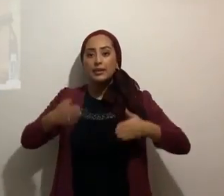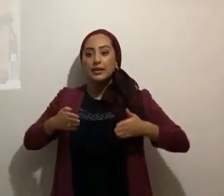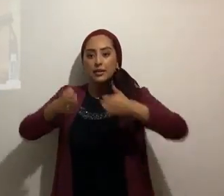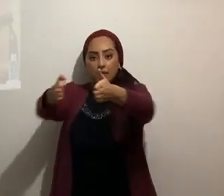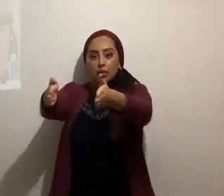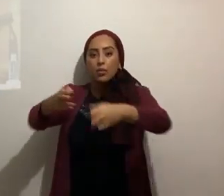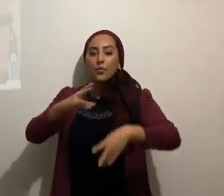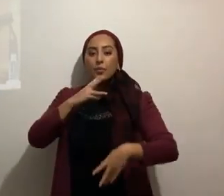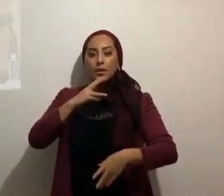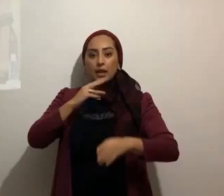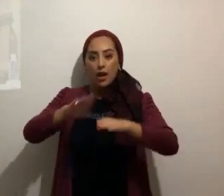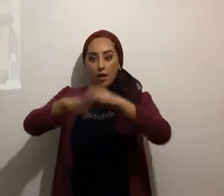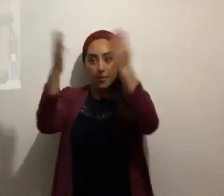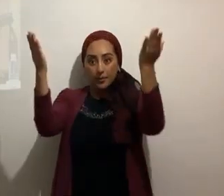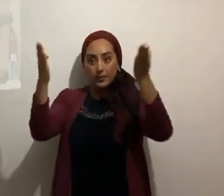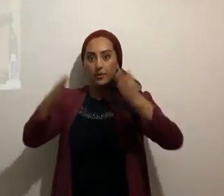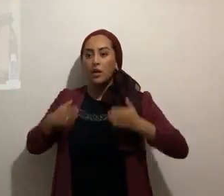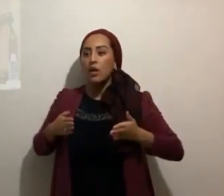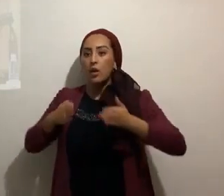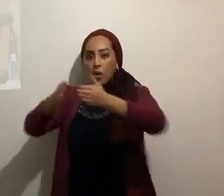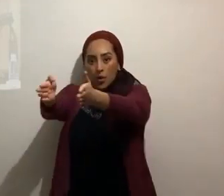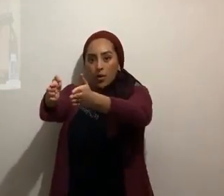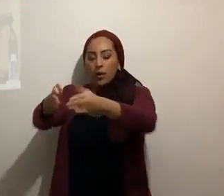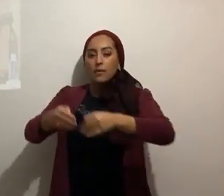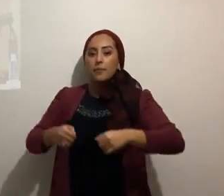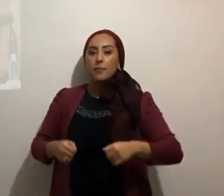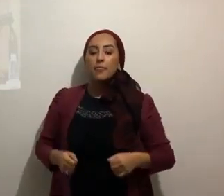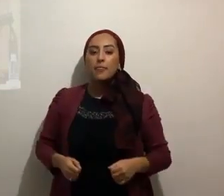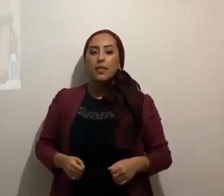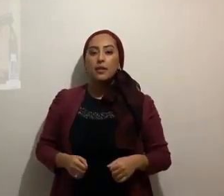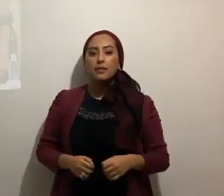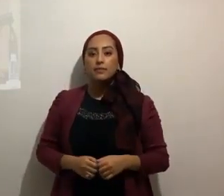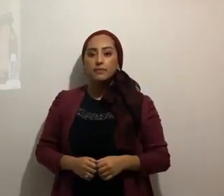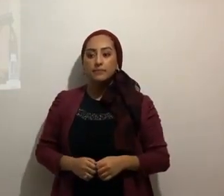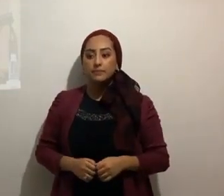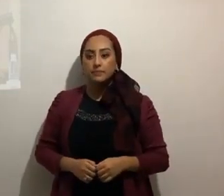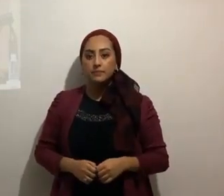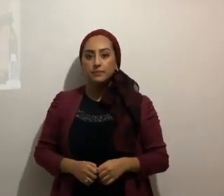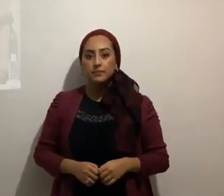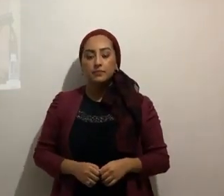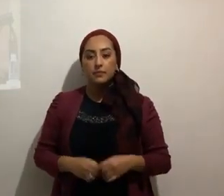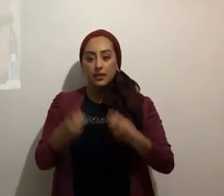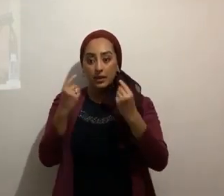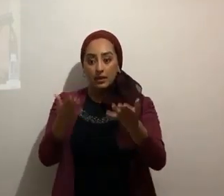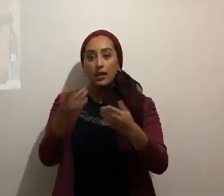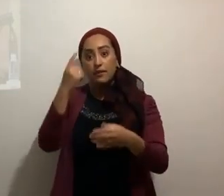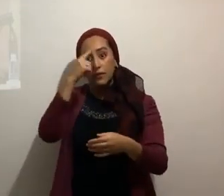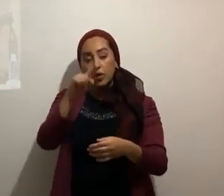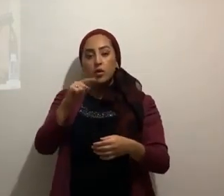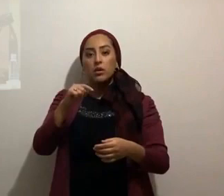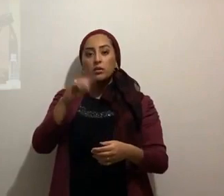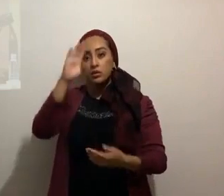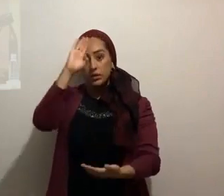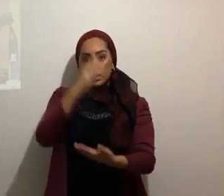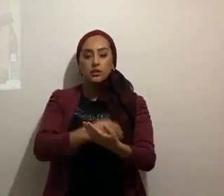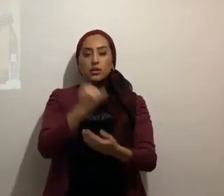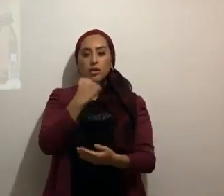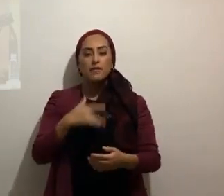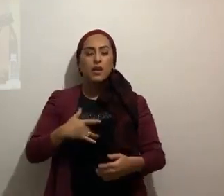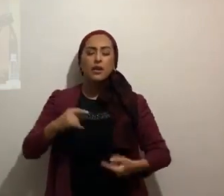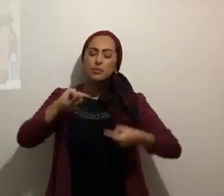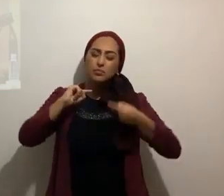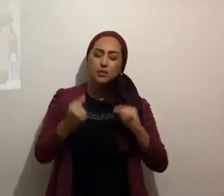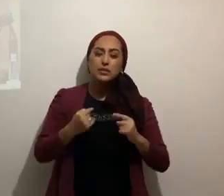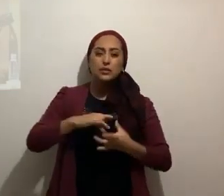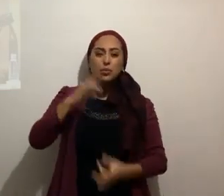en todo el Éxodo 14, pero generalmente el 21, abre el mar, eso lo hizo por la aflicción de los hijos de Israel.